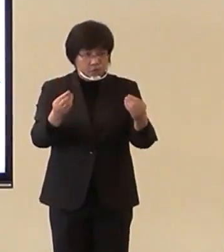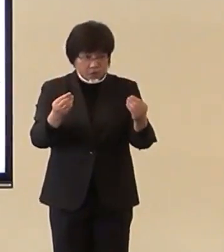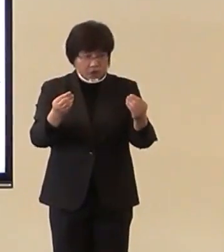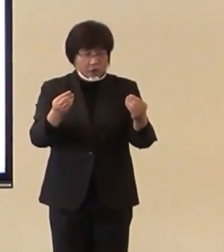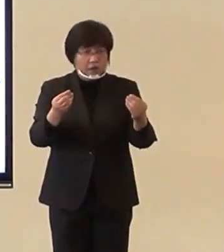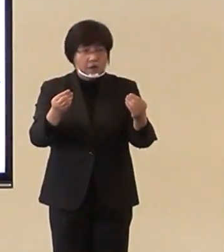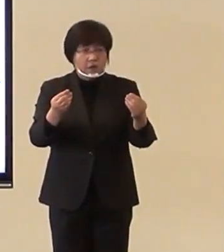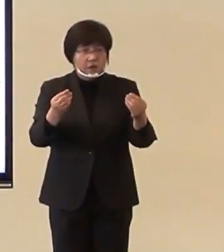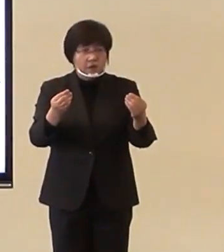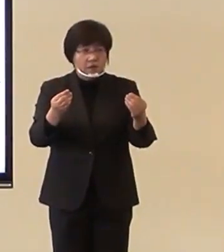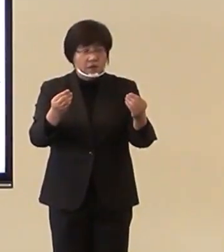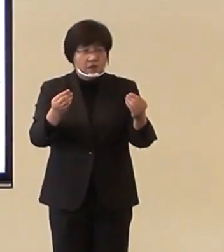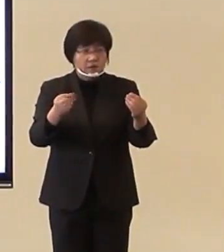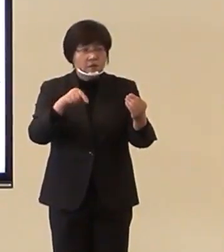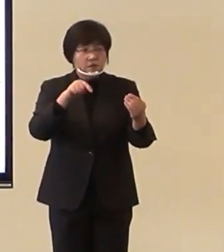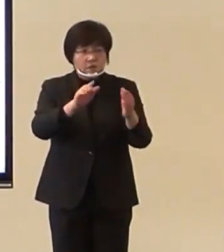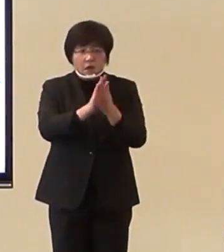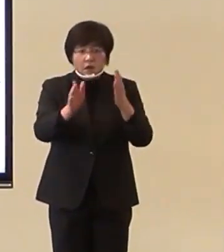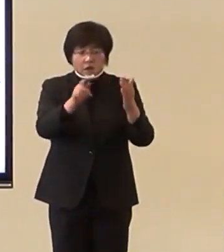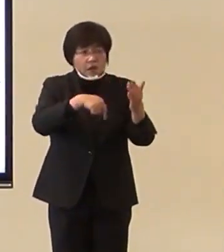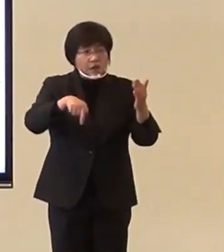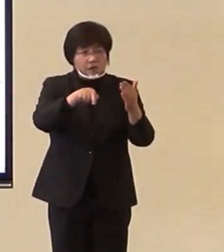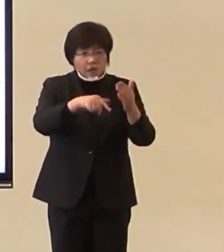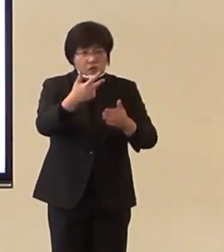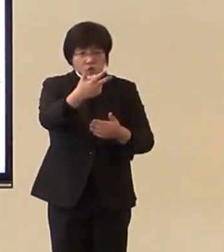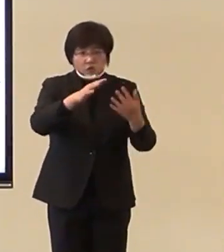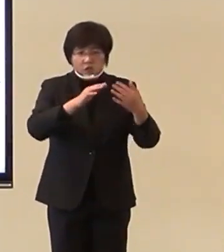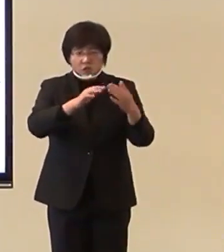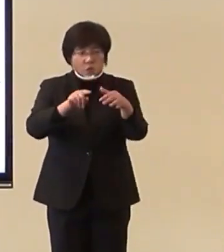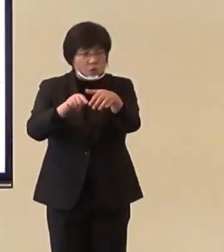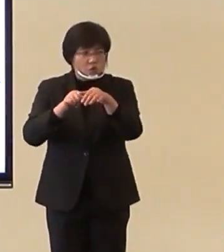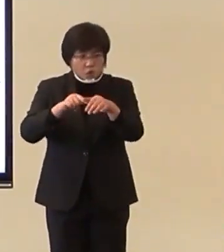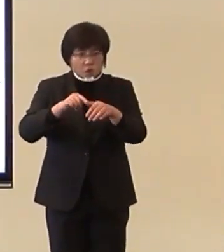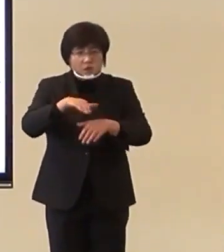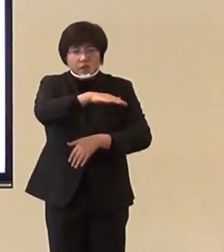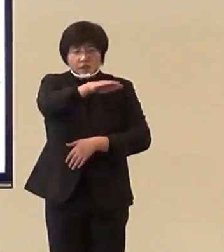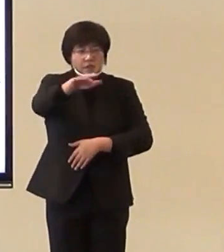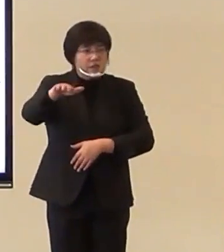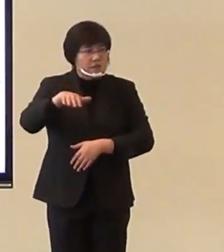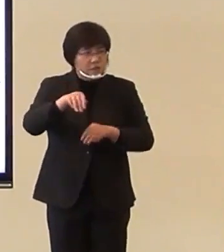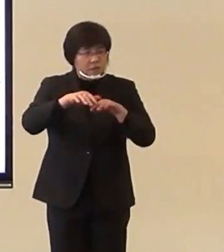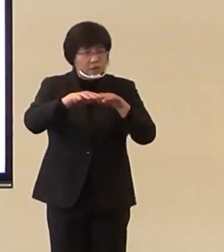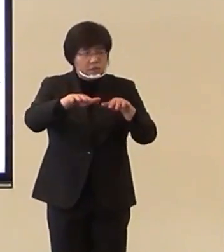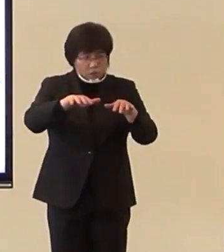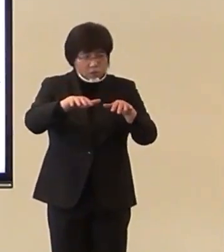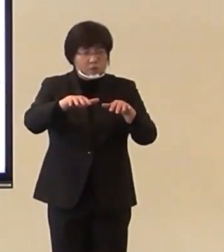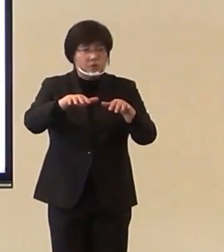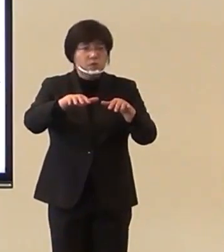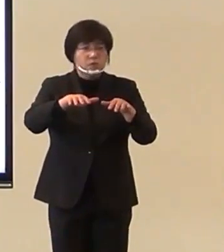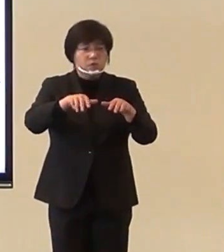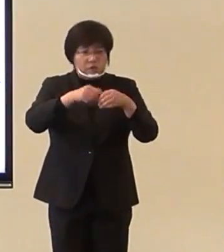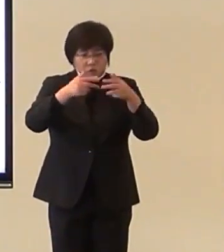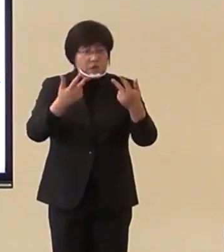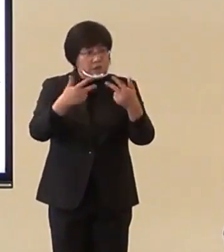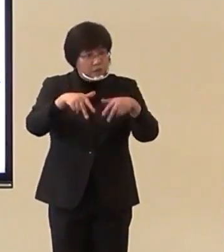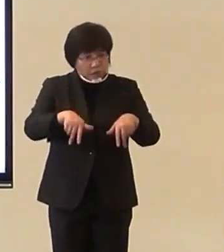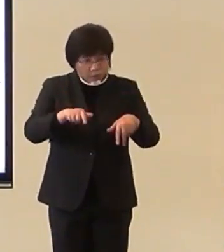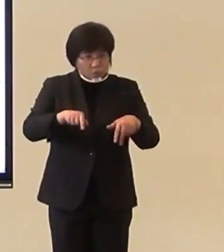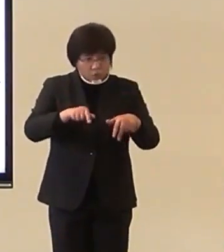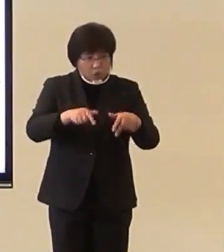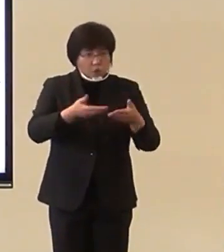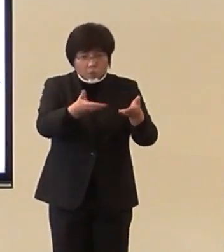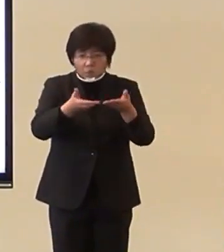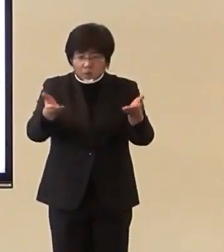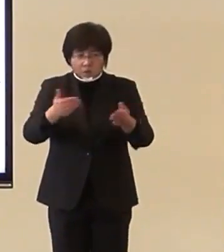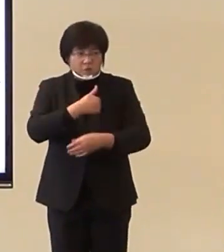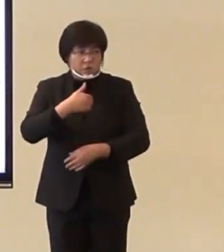それがその県内市町村のに包括的に落とし込まれる仕組みなのかなという理解をしていた、当時していたんですけれども、今